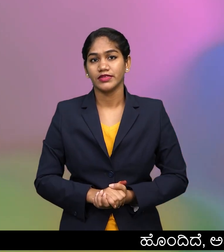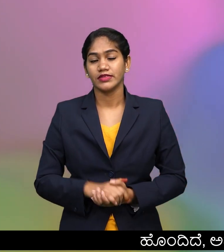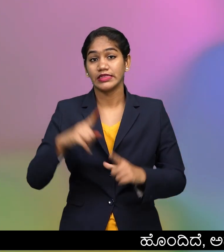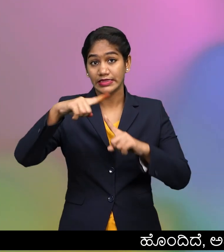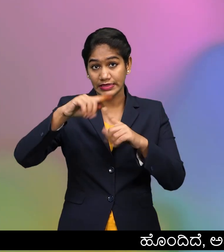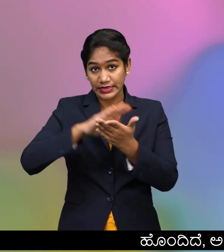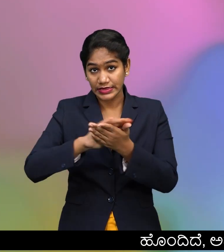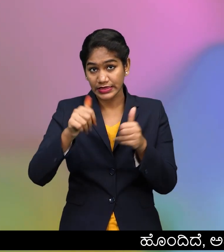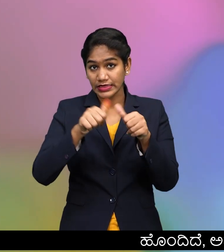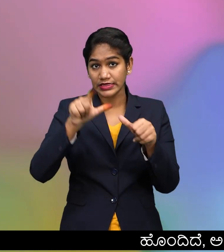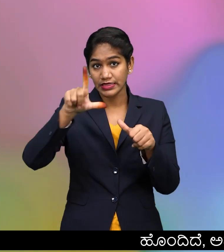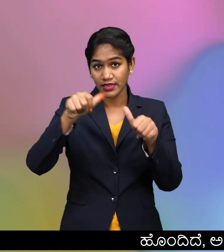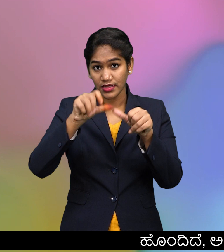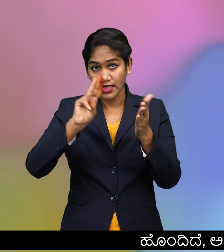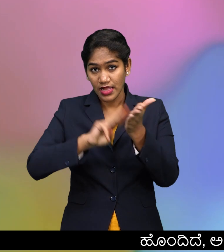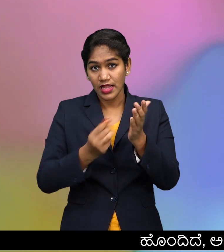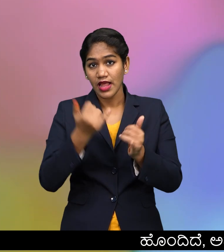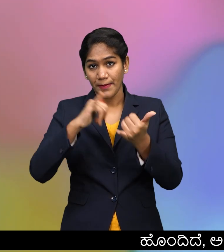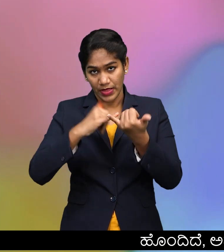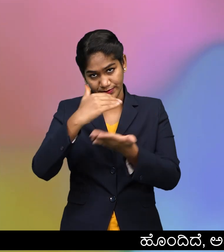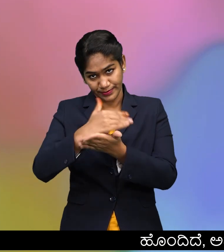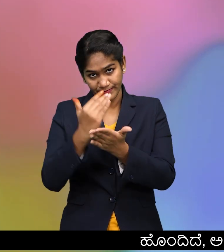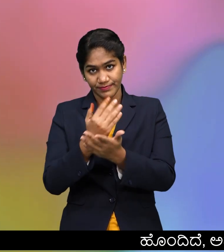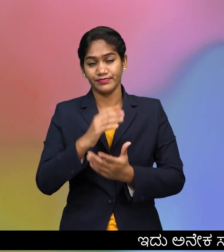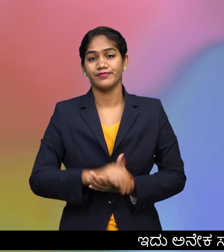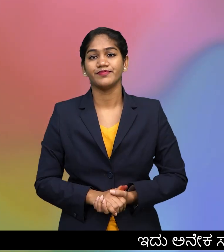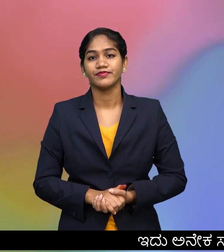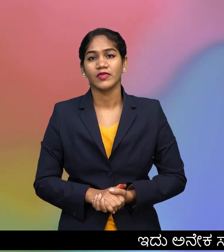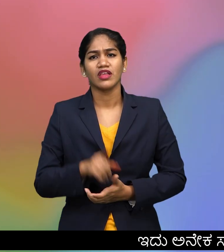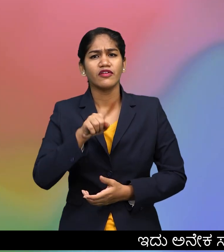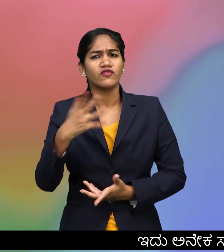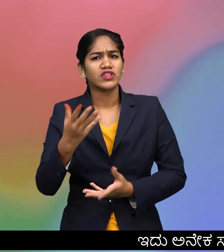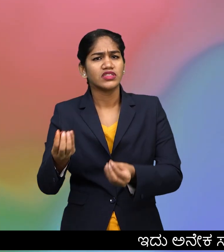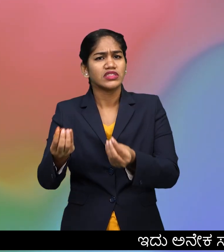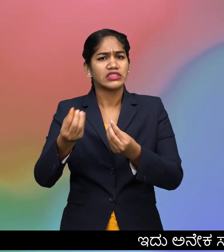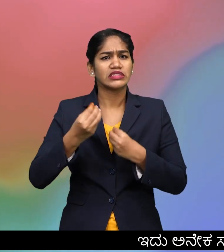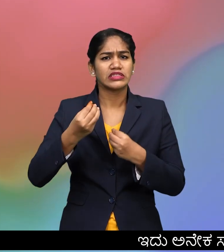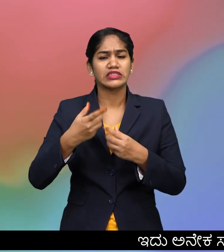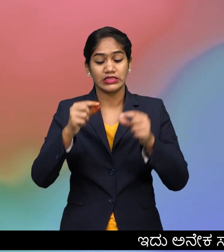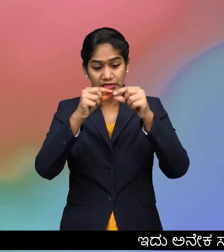ಹೊಂದಿದೆ. ಅವುಗಳೆಂದರೆ ಥಾಲಮಸ್, ಇದು ಅನೇಕ ಸಂವೇದನಾ ಅಂಗಗಳಿಂದ